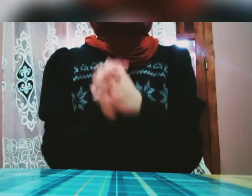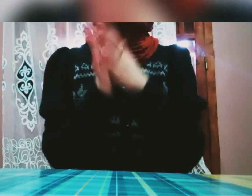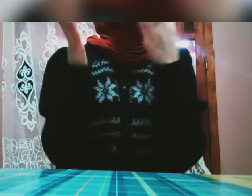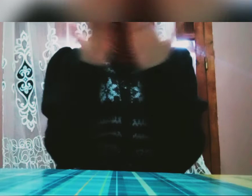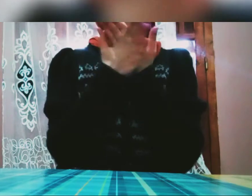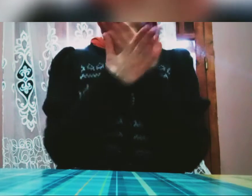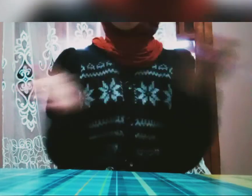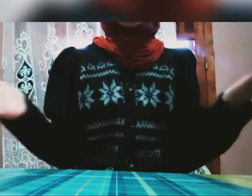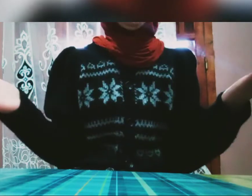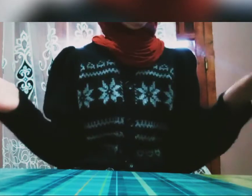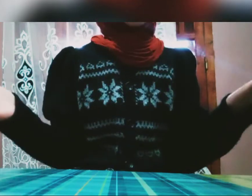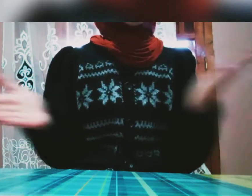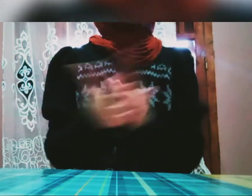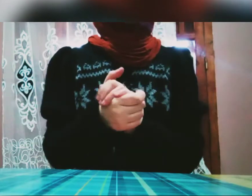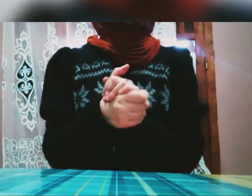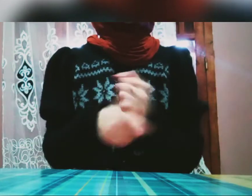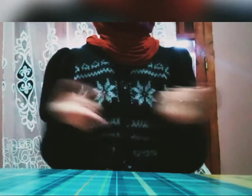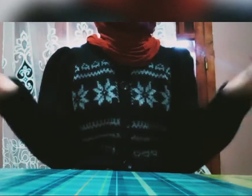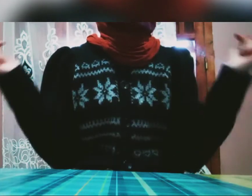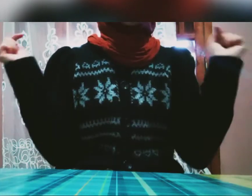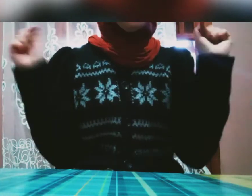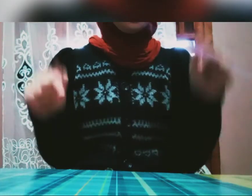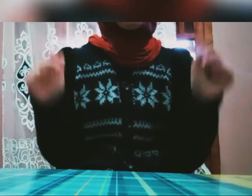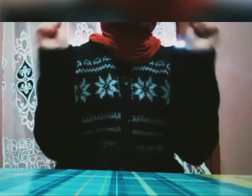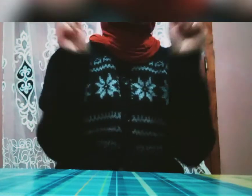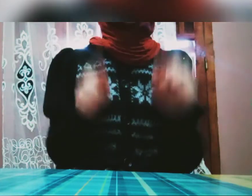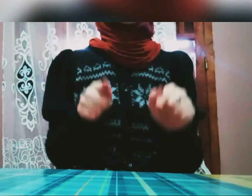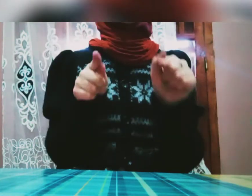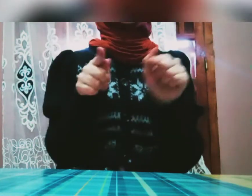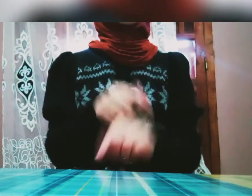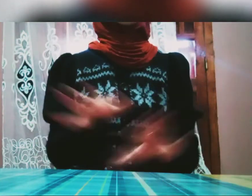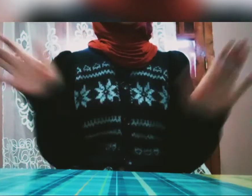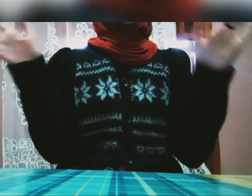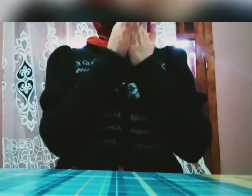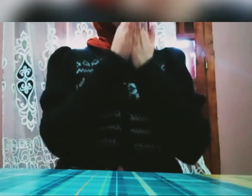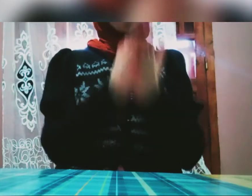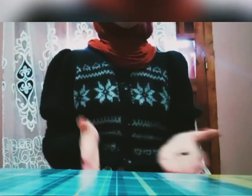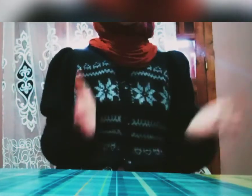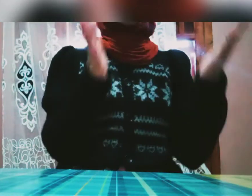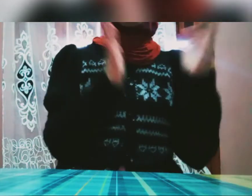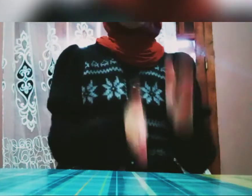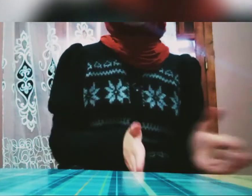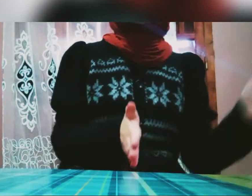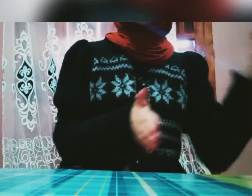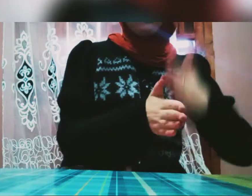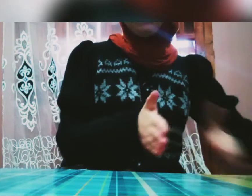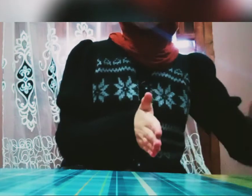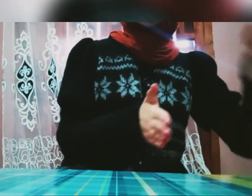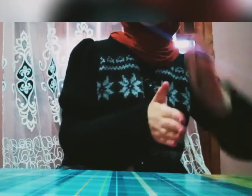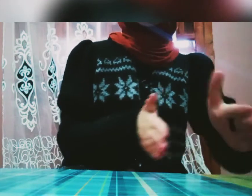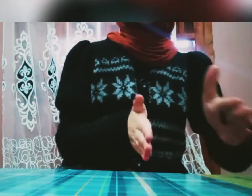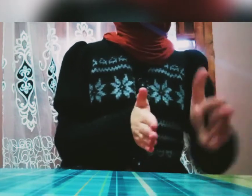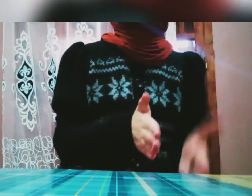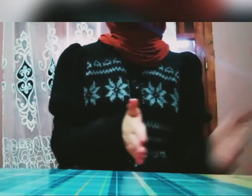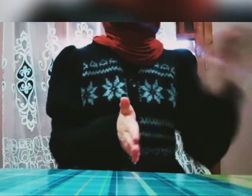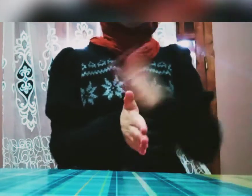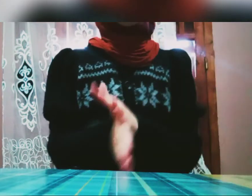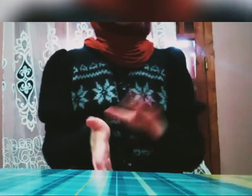راح تكون كاملة مليحة معك حتى الناس راح يكونوا مليحة معك. فبعد ما انضبطتي والتزمتي وانضبطتي ننتقل لمرحلة